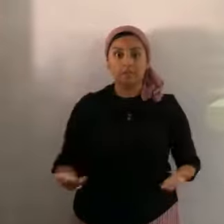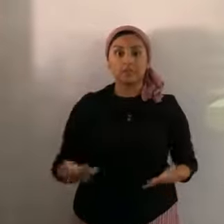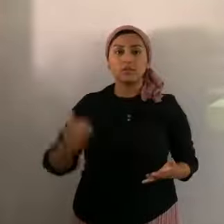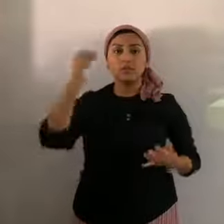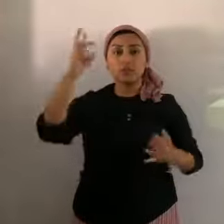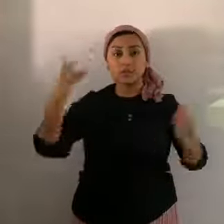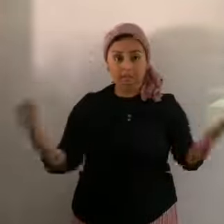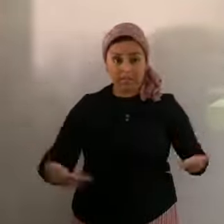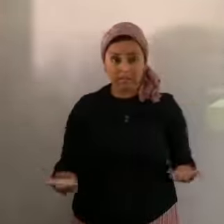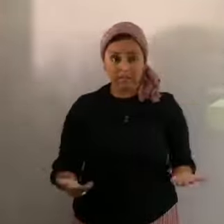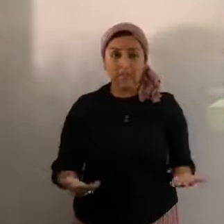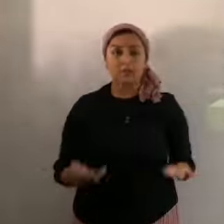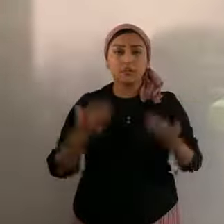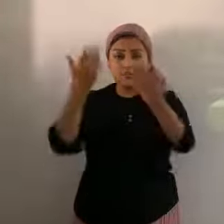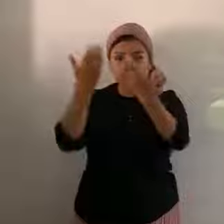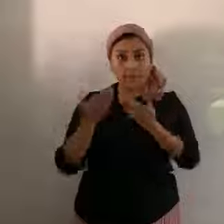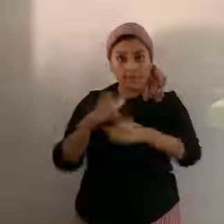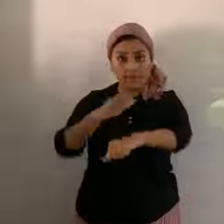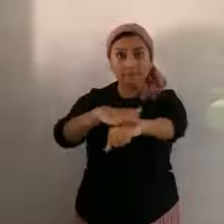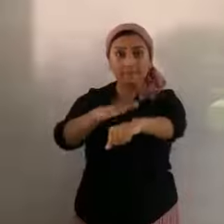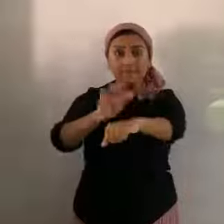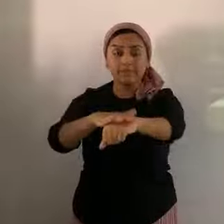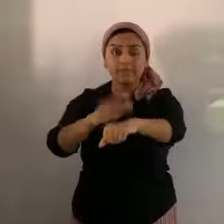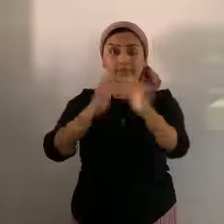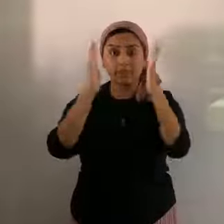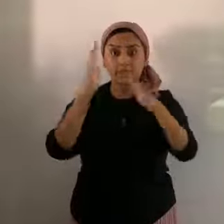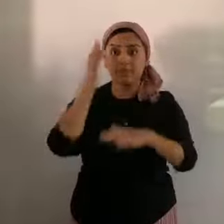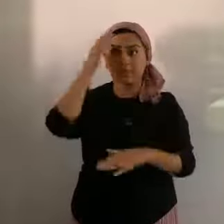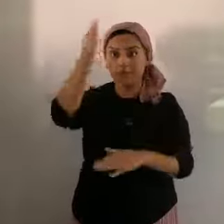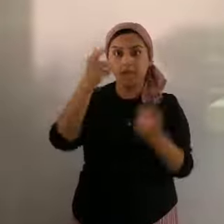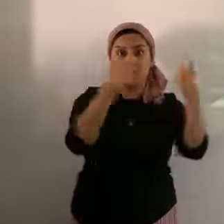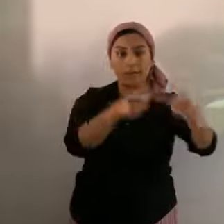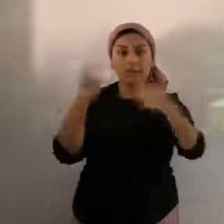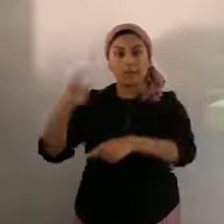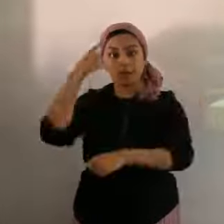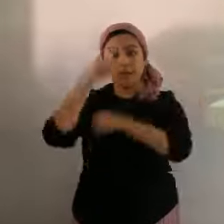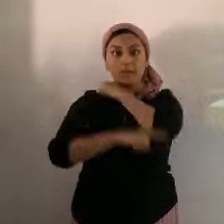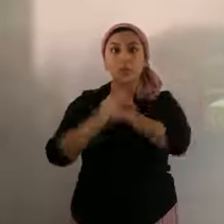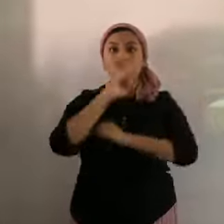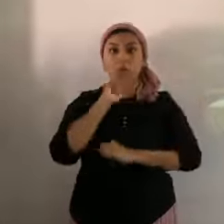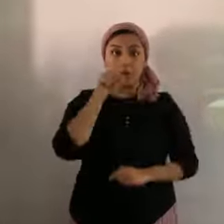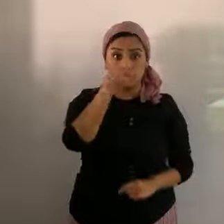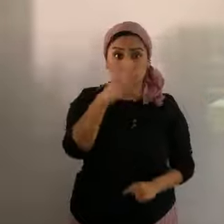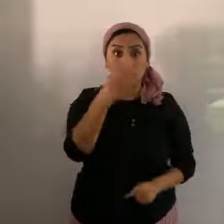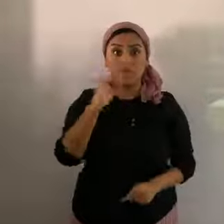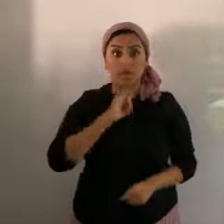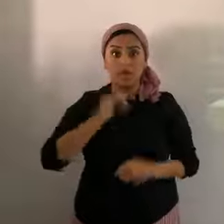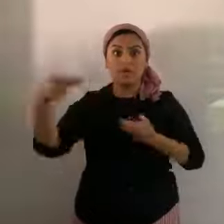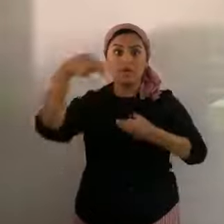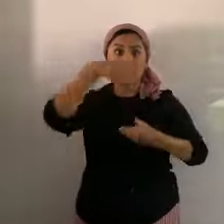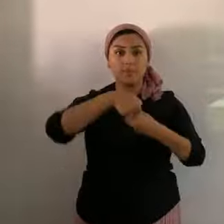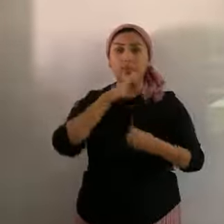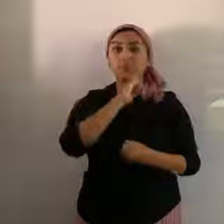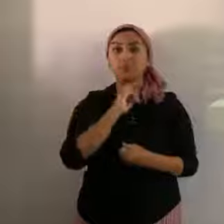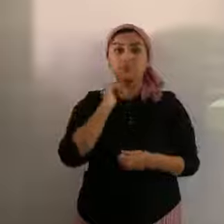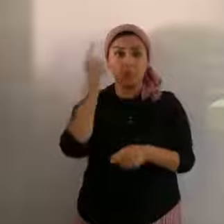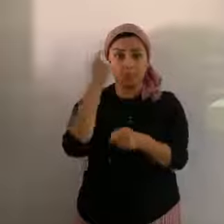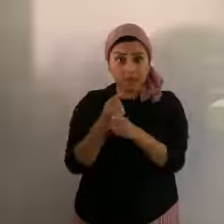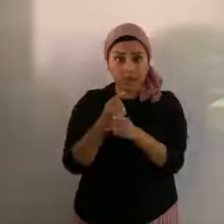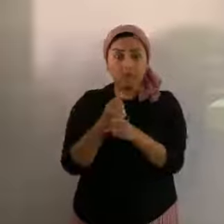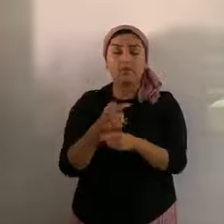el Eterno. Y nos está avisando todo lo que ya viene para Israel. Y tú y yo somos parte de Israel. Entonces, a